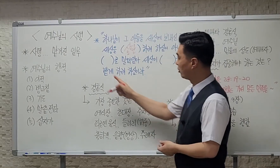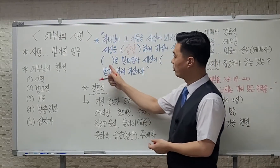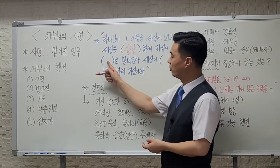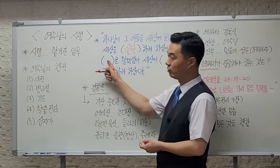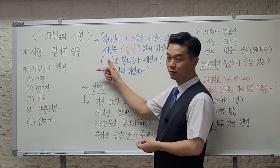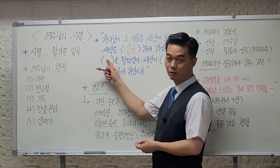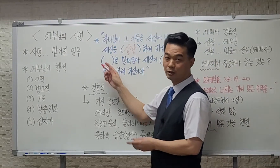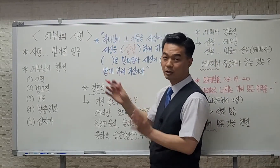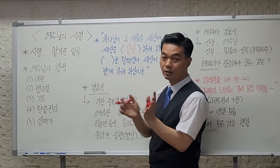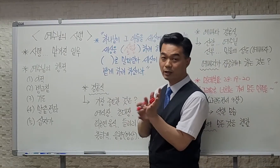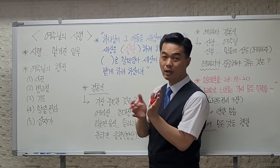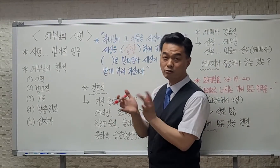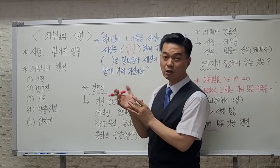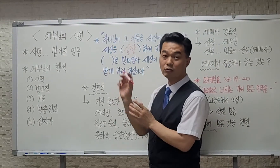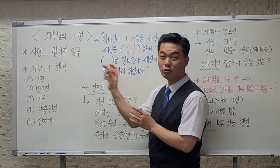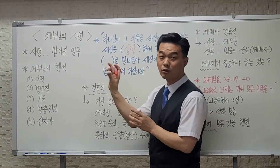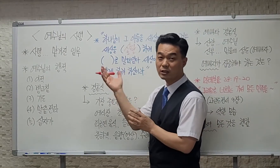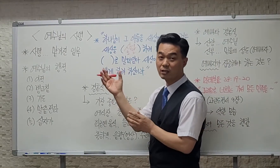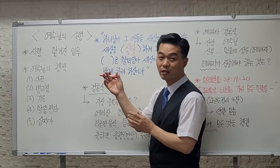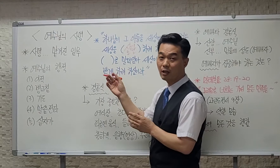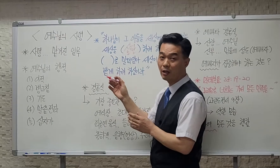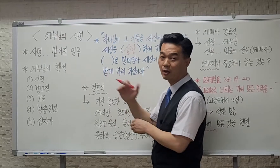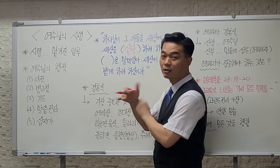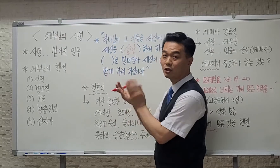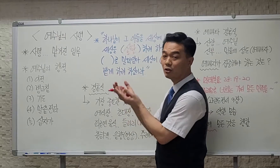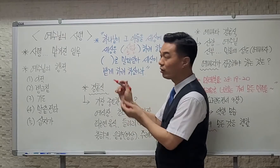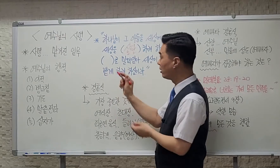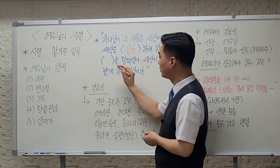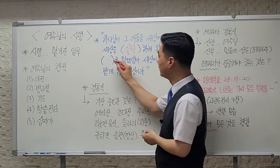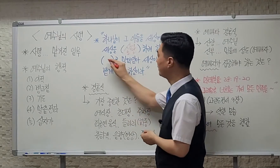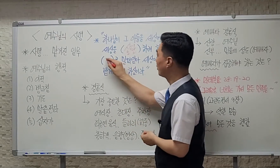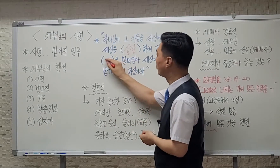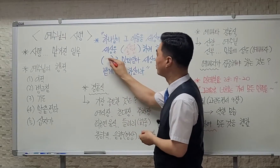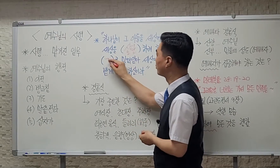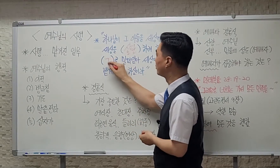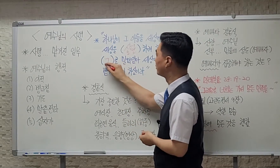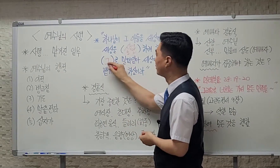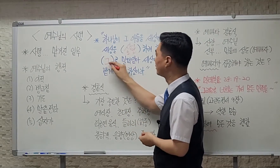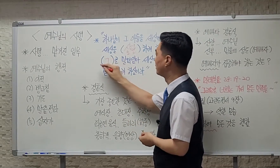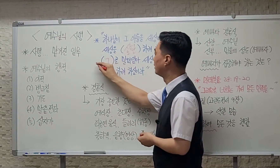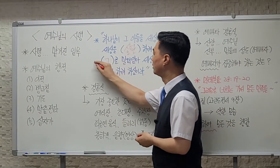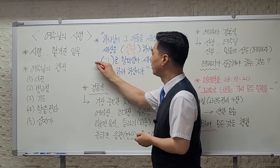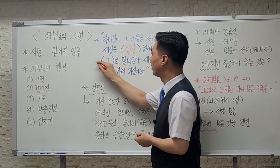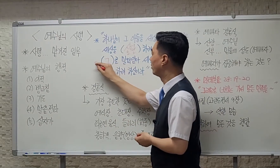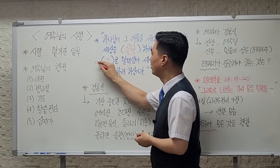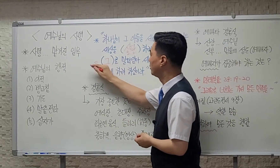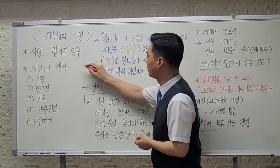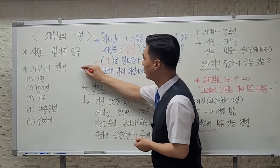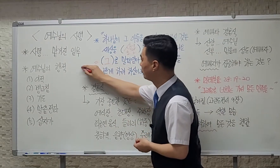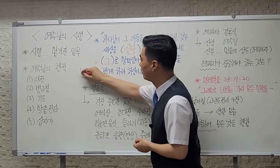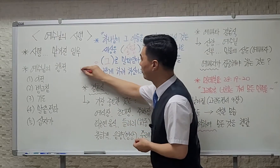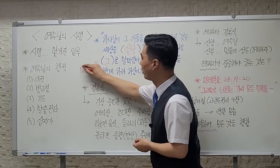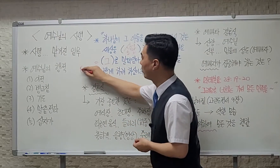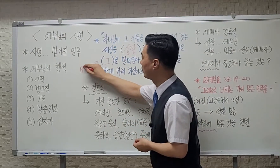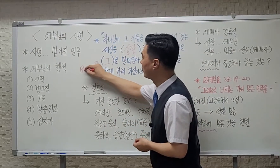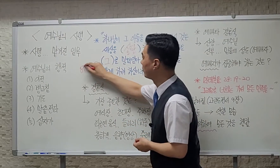여기는요, 예수라고 써도 괜찮은데 성경에는 그라고 되어 있죠. 그. 근데 이거는 예수님이에요.